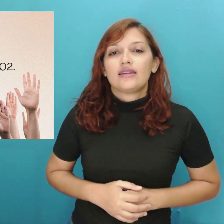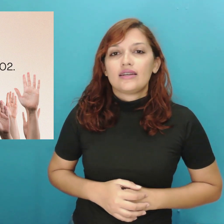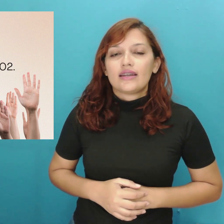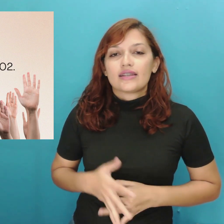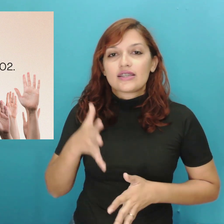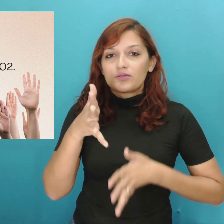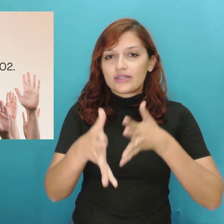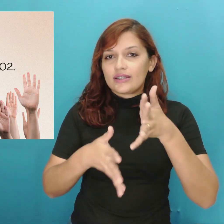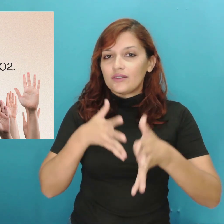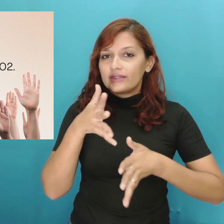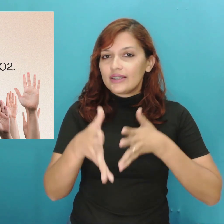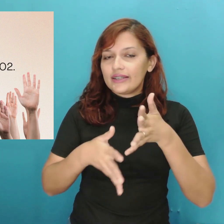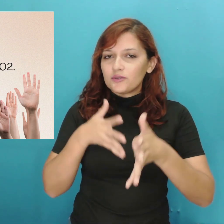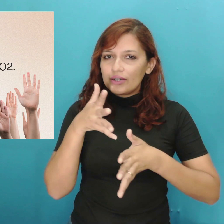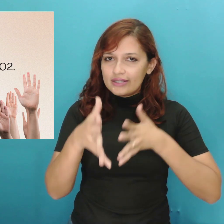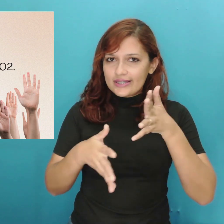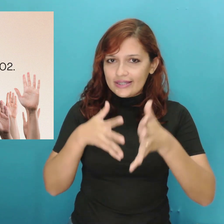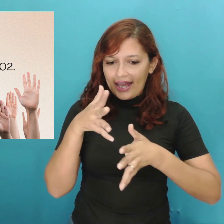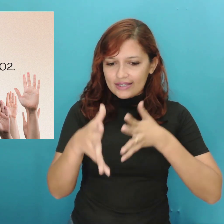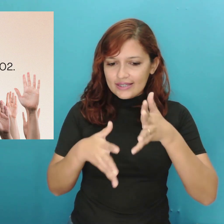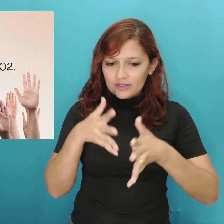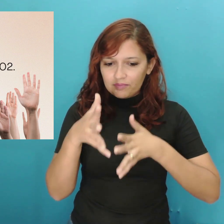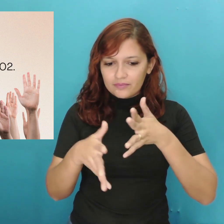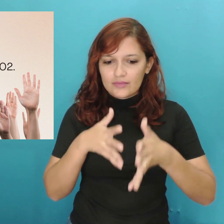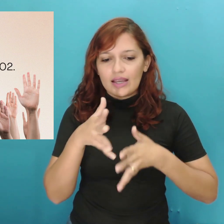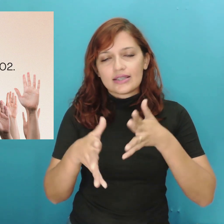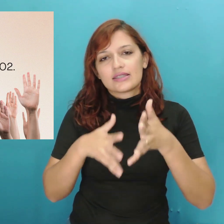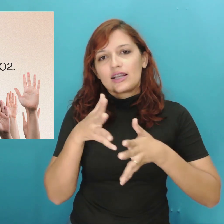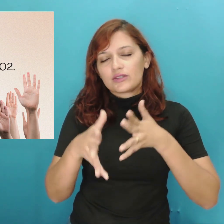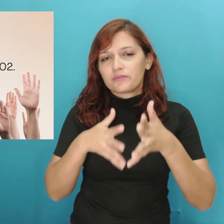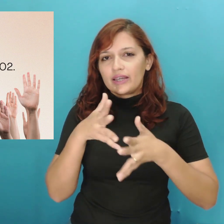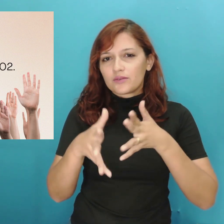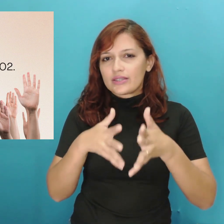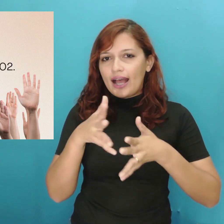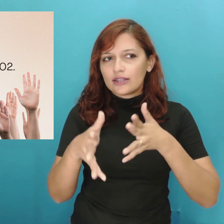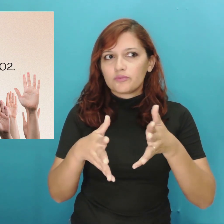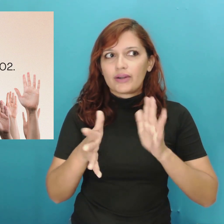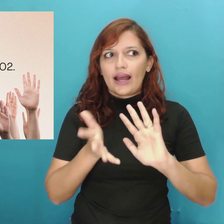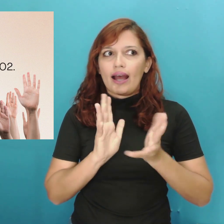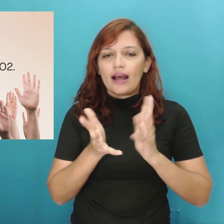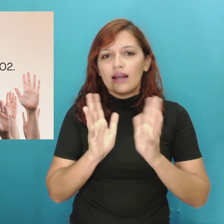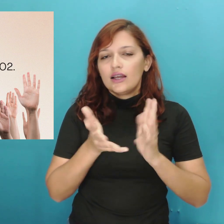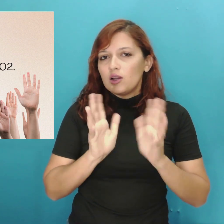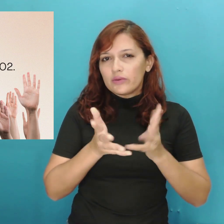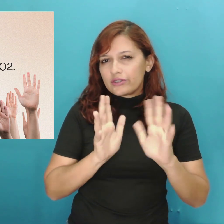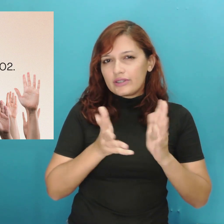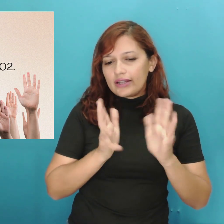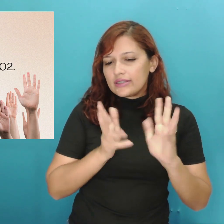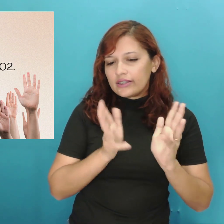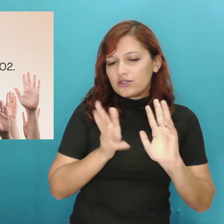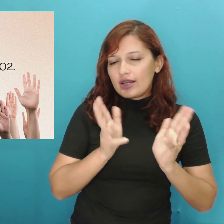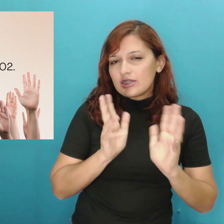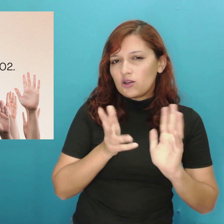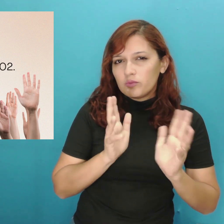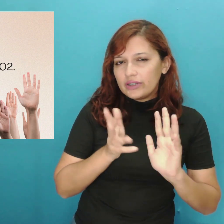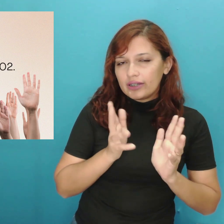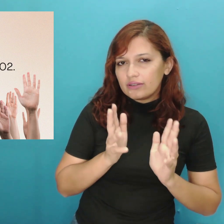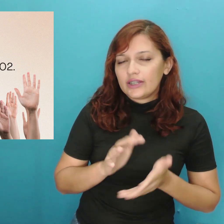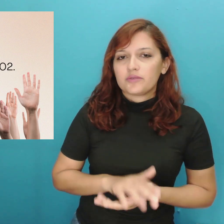e esse é o sinal de língua de sinais. Esse sinal também é usado para quando a gente quer dizer que está se comunicando em